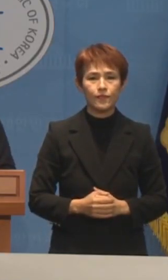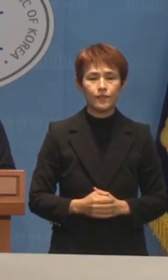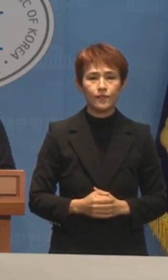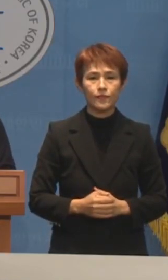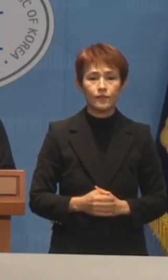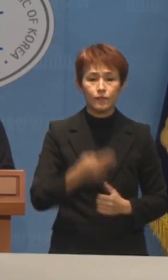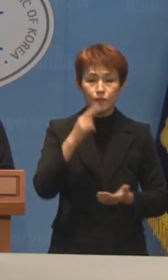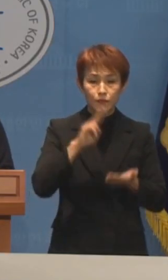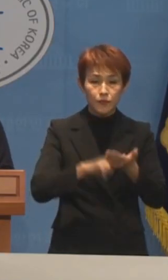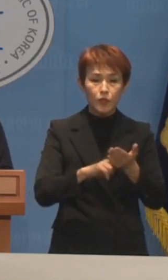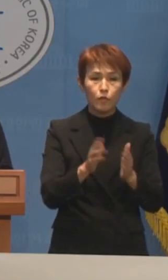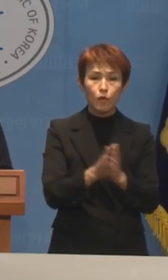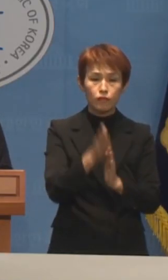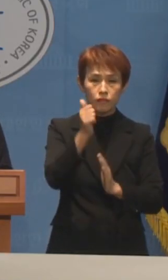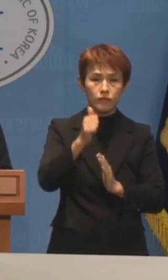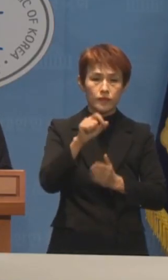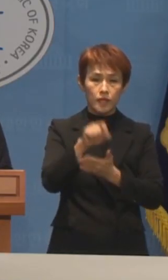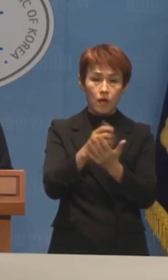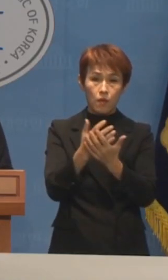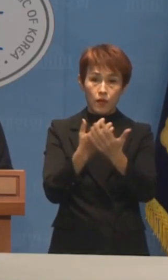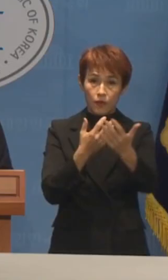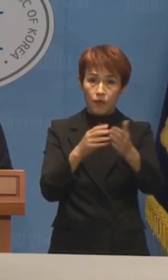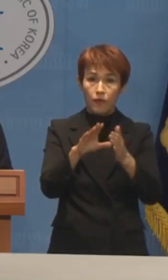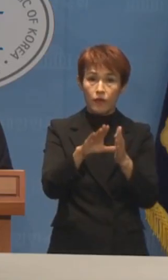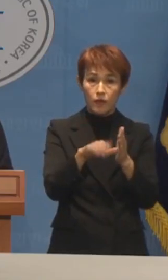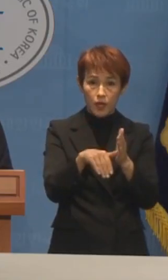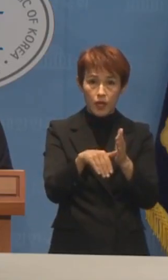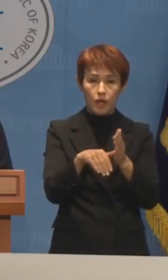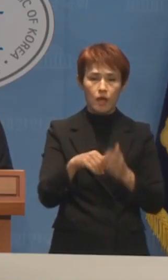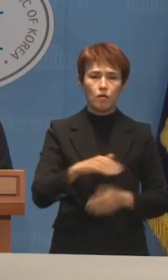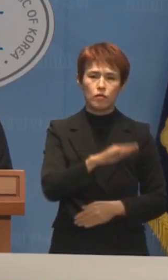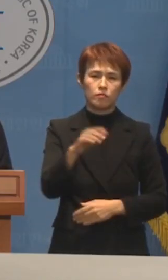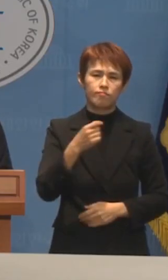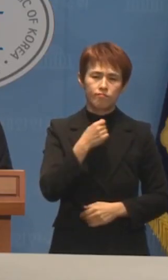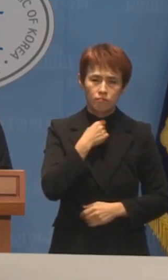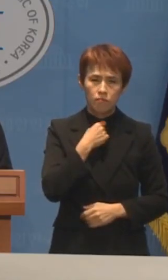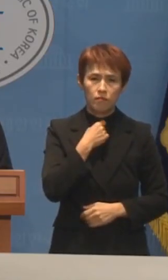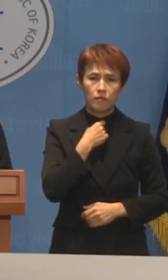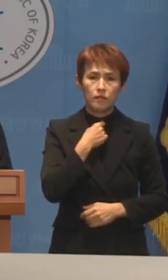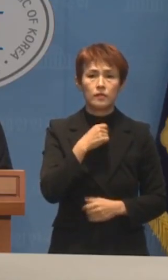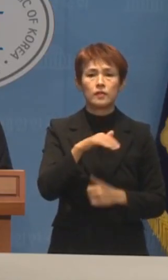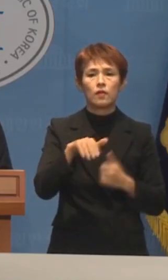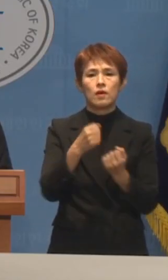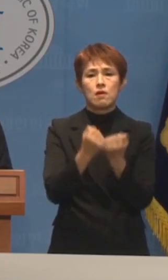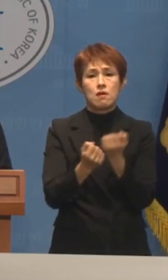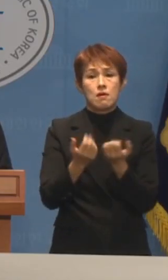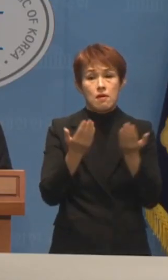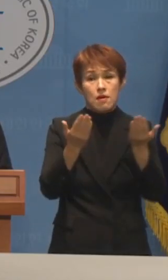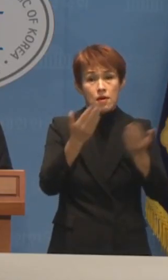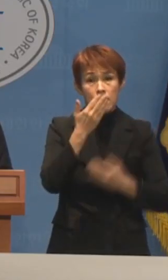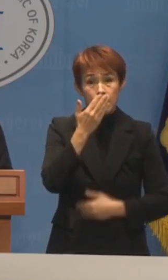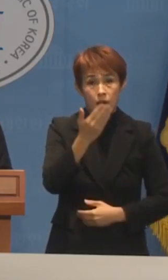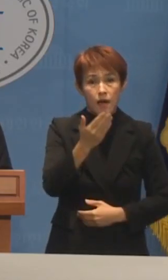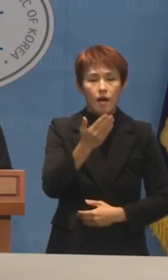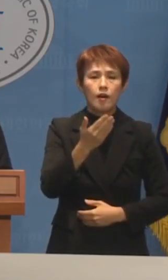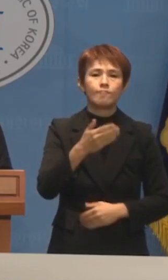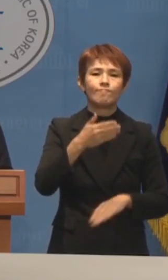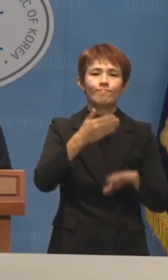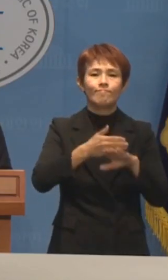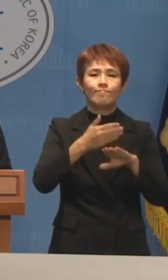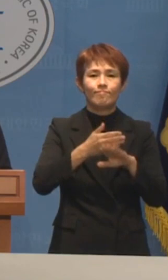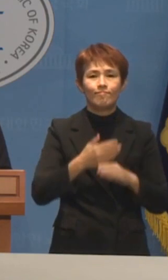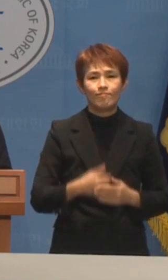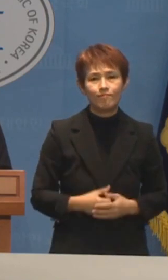우정사업본부 대책 기자 촉구 기자회견에 저희들의 이러한 일들에 대해서 이야기할 수 있는 점에 대해 대단히